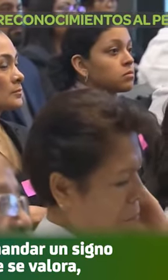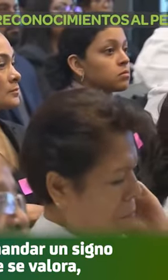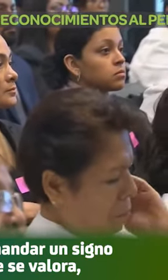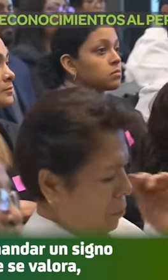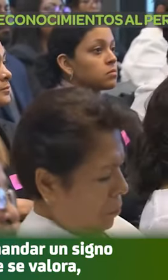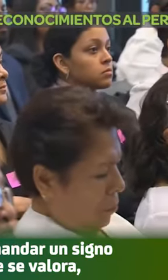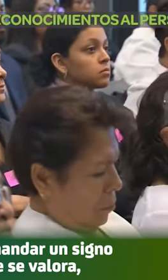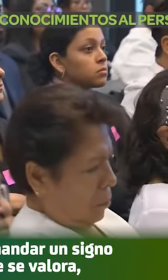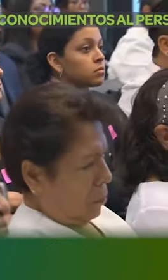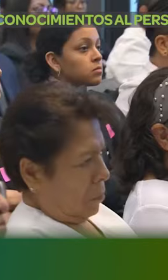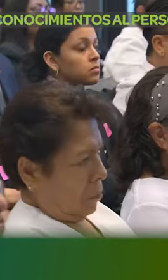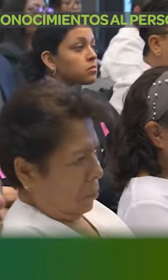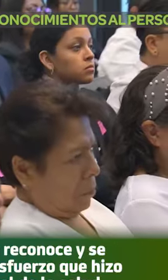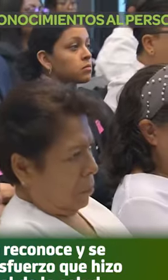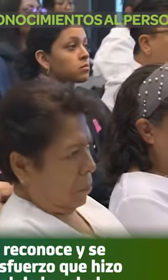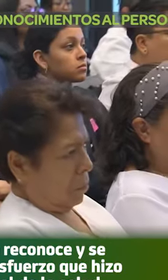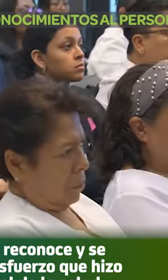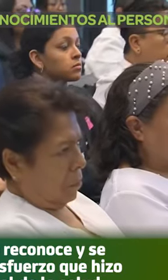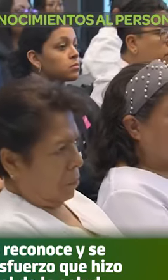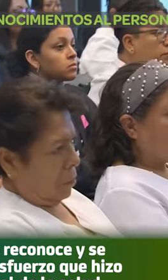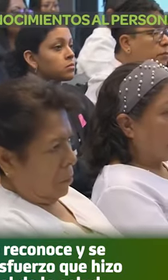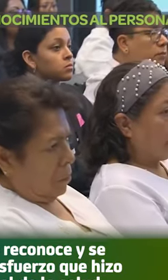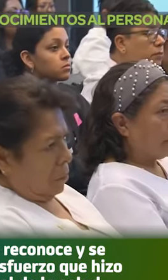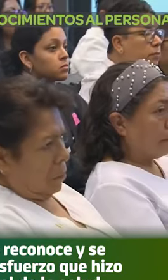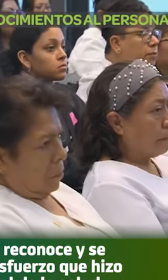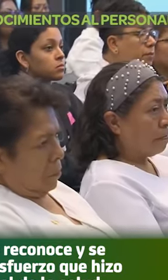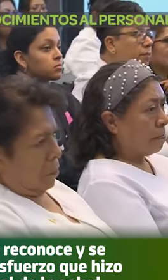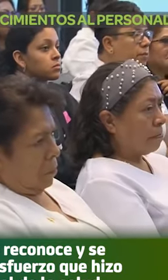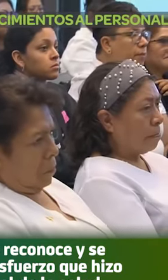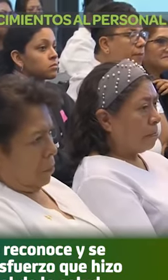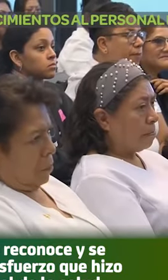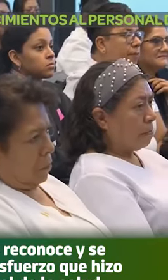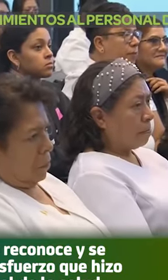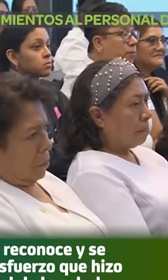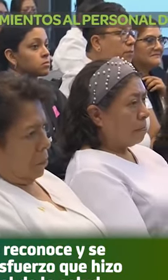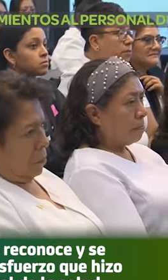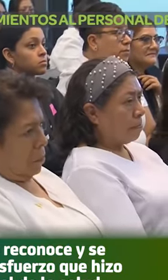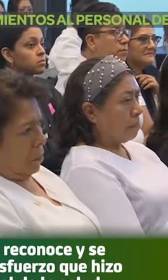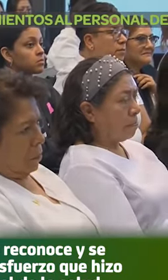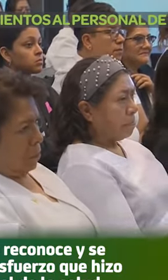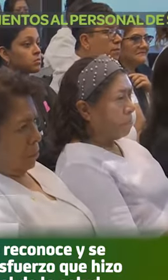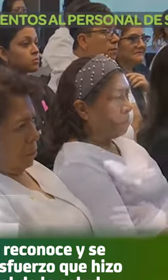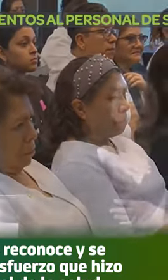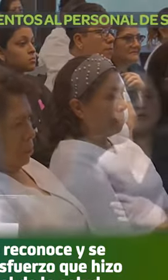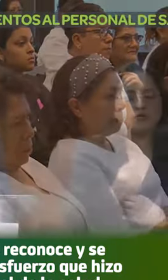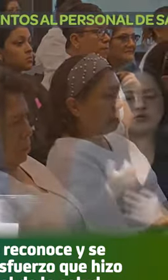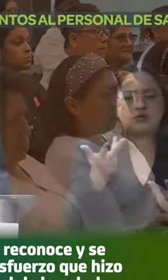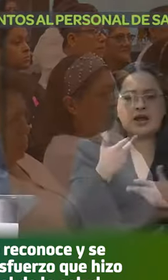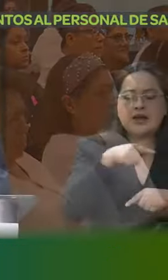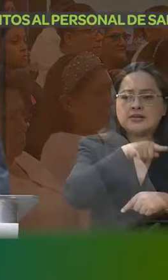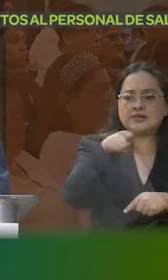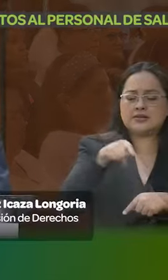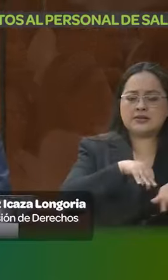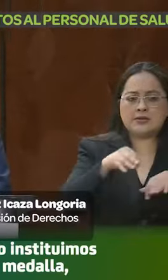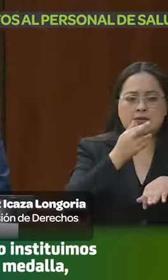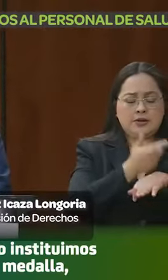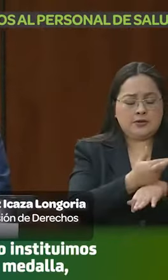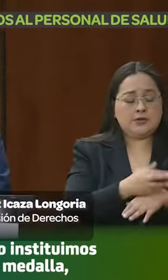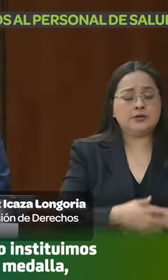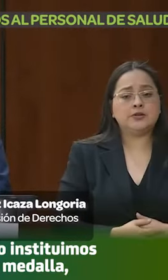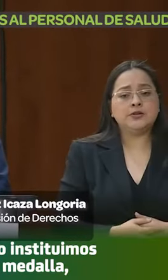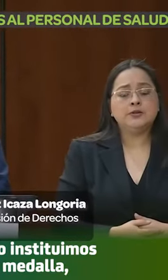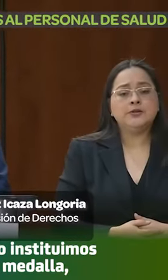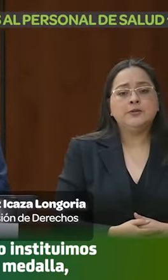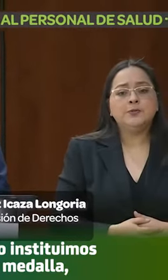de que se valora, de que se reconoce y se aprecia el esfuerzo que hizo el personal de la salud. Y por